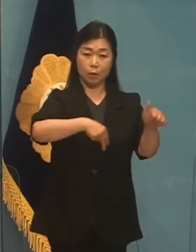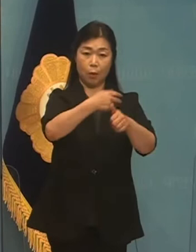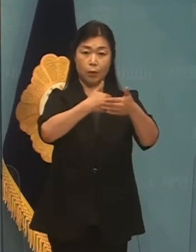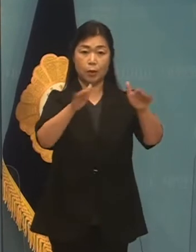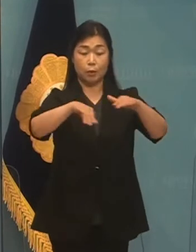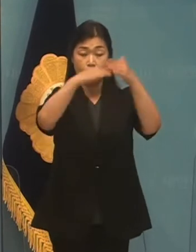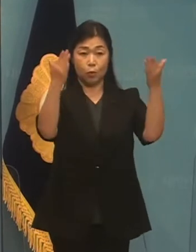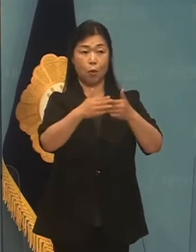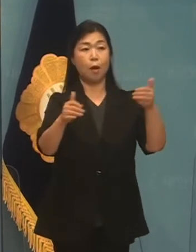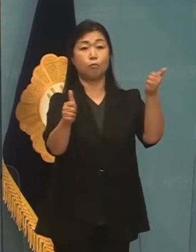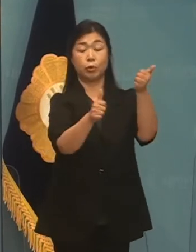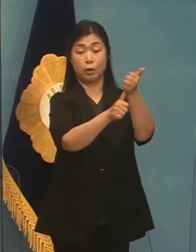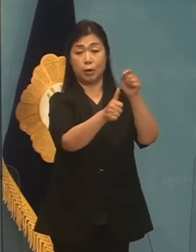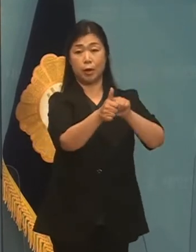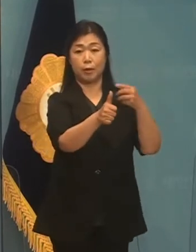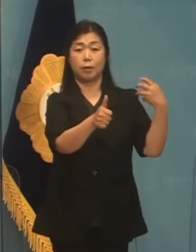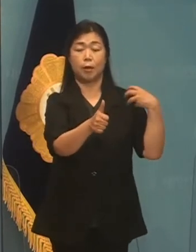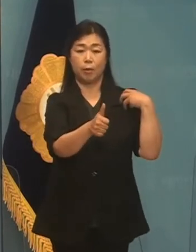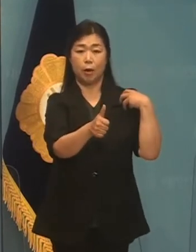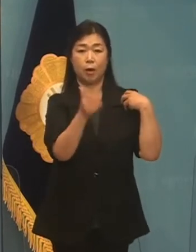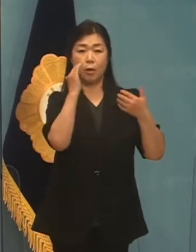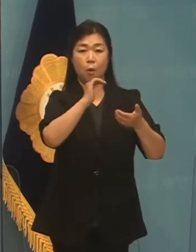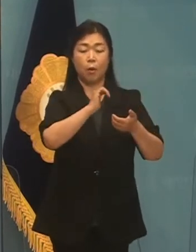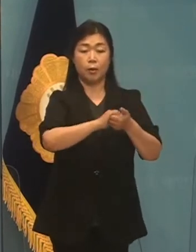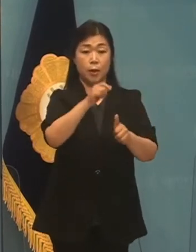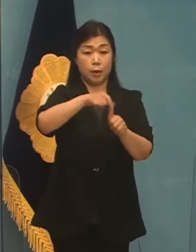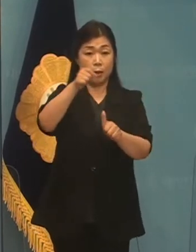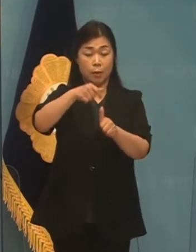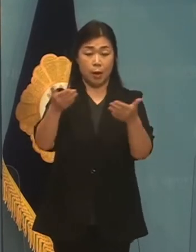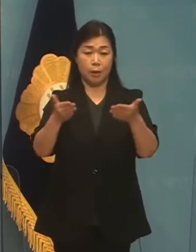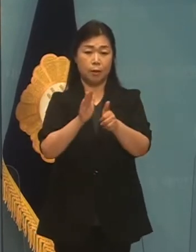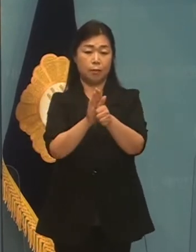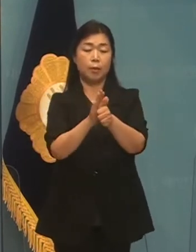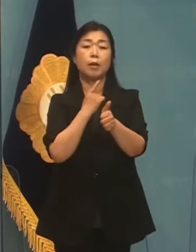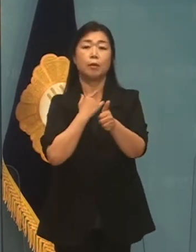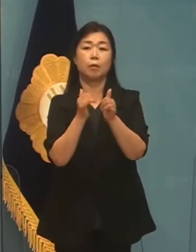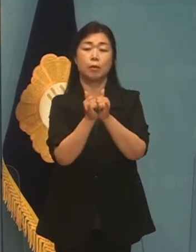상황실 총괄부장에 청와대에서 인사비서관실을 거쳐서